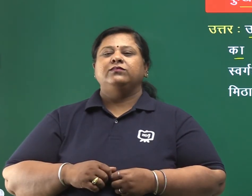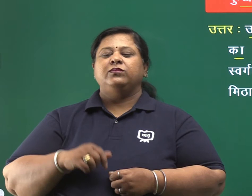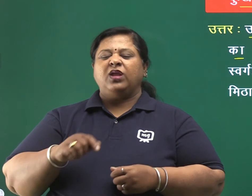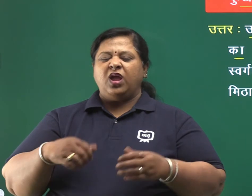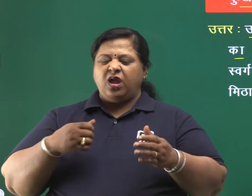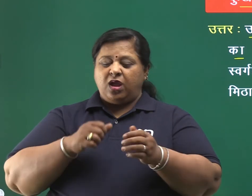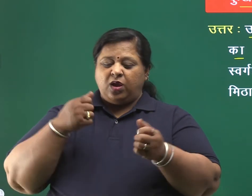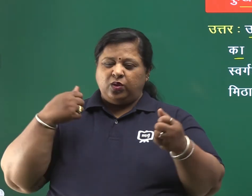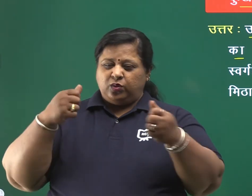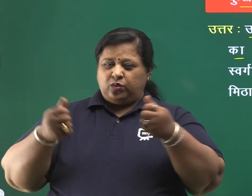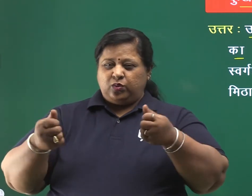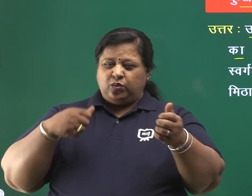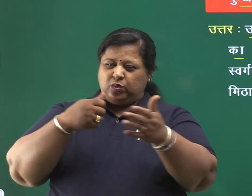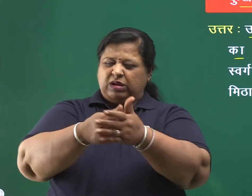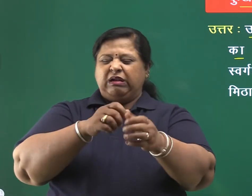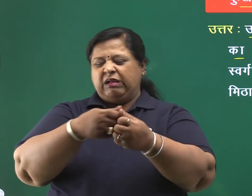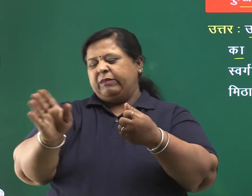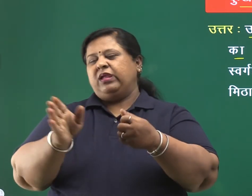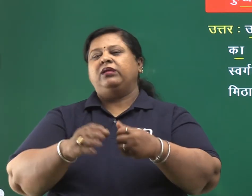एक दुर्घटना में